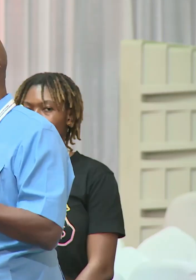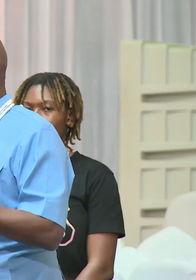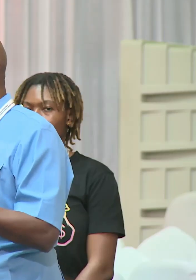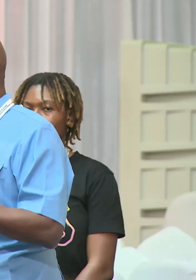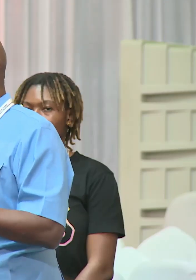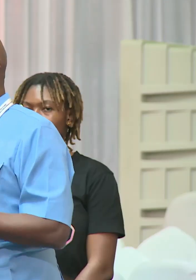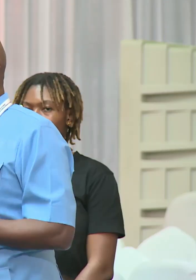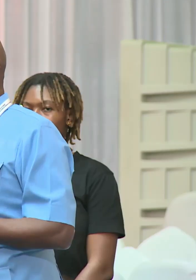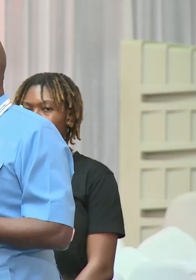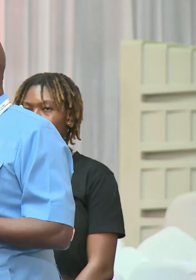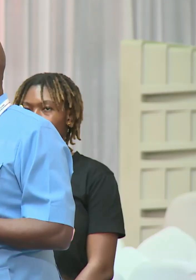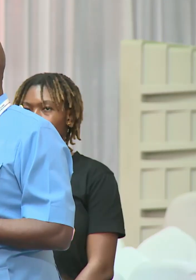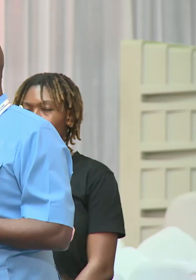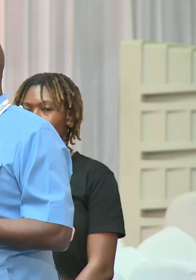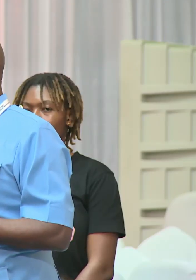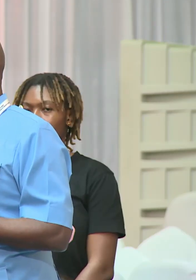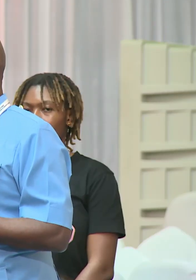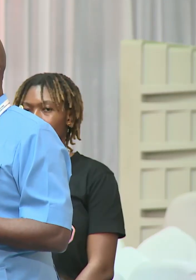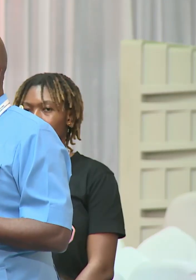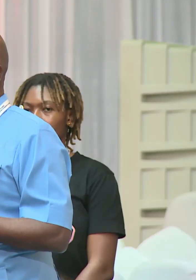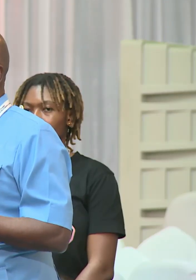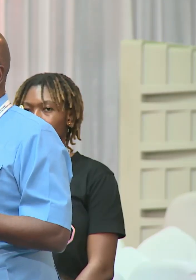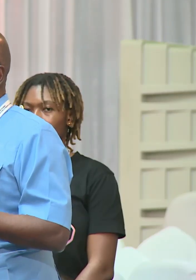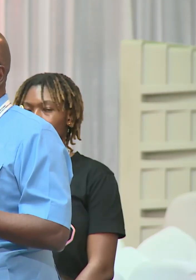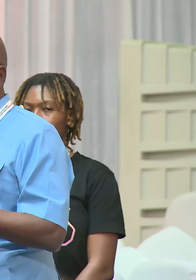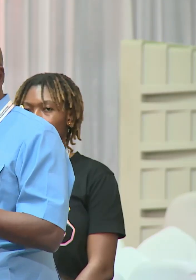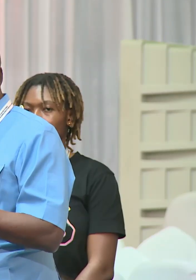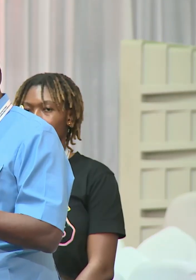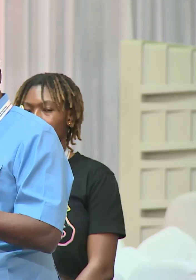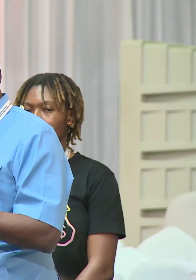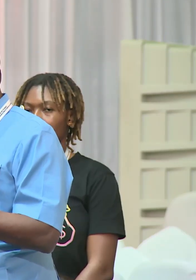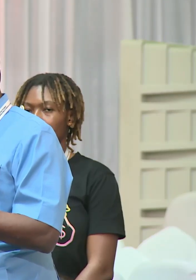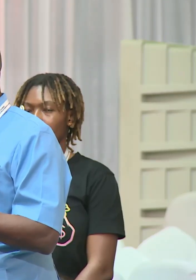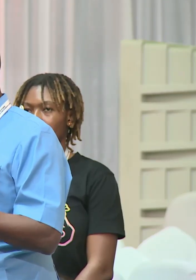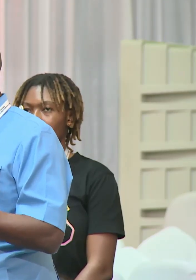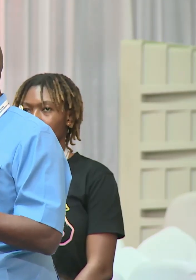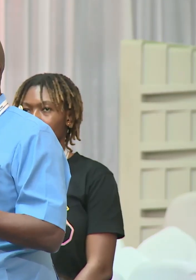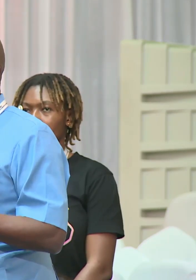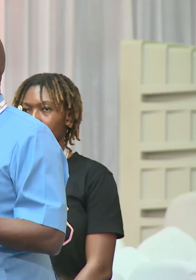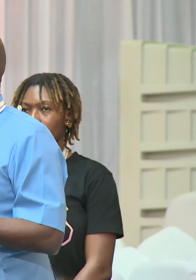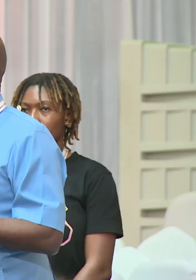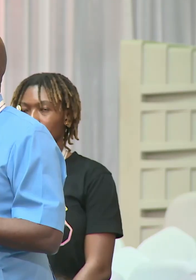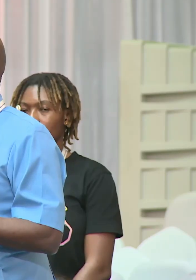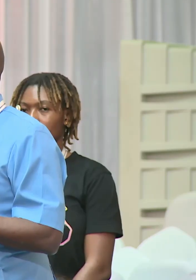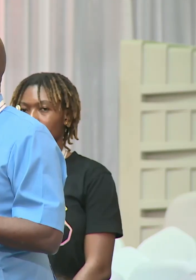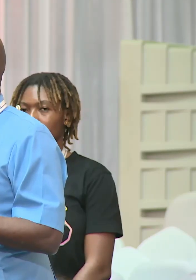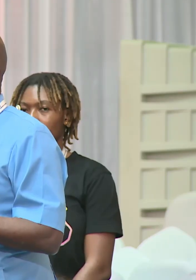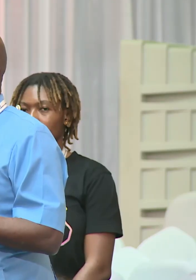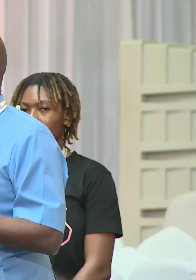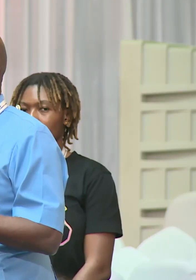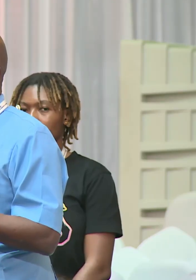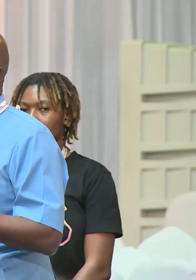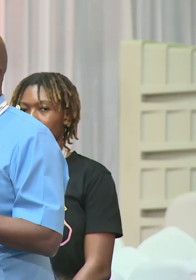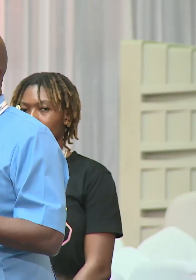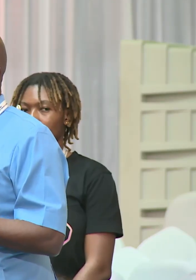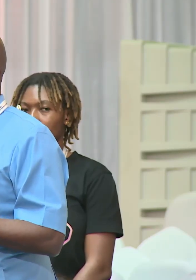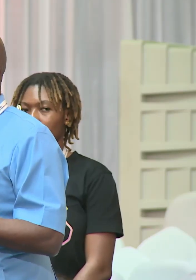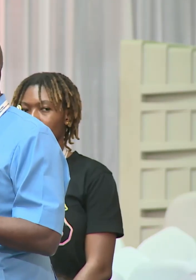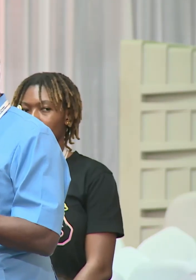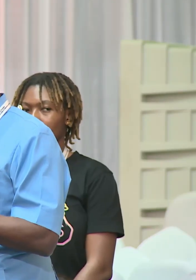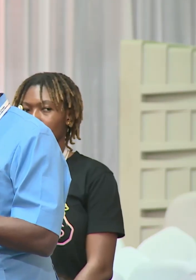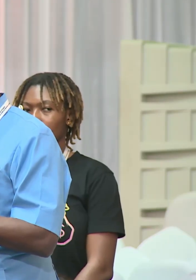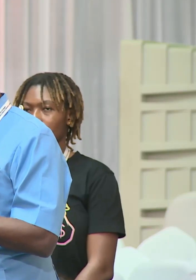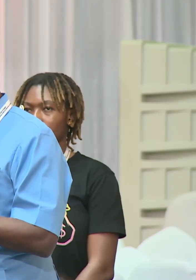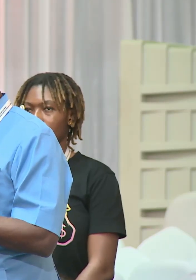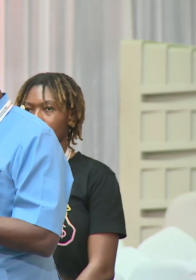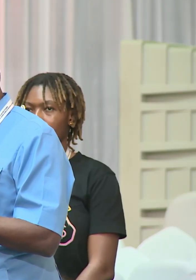pouvons, dans ce contexte-là, vous pouvez nous aider à mettre en place des diagnostics rapides.